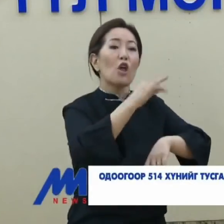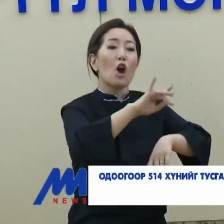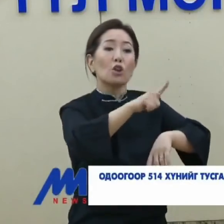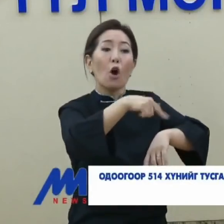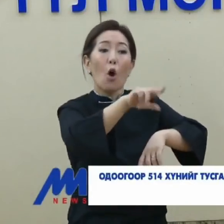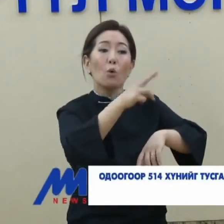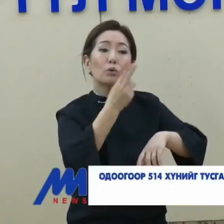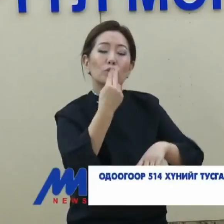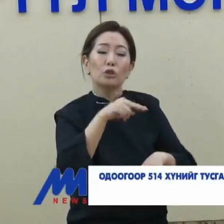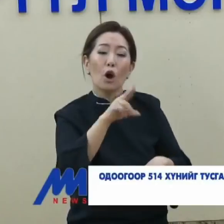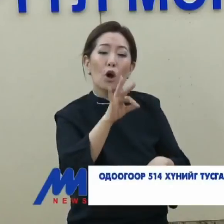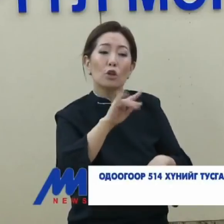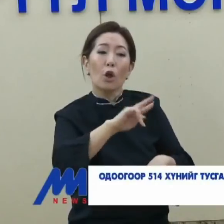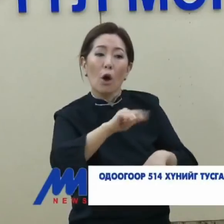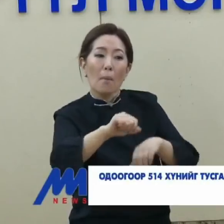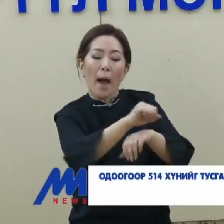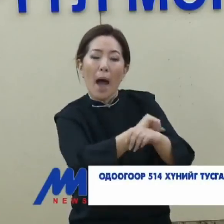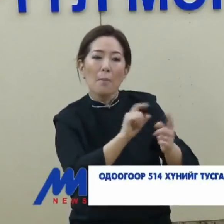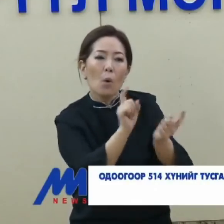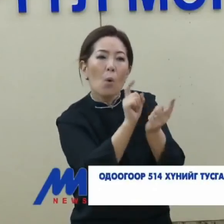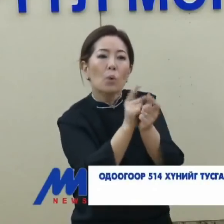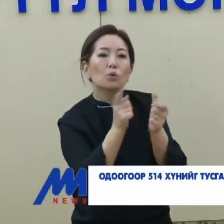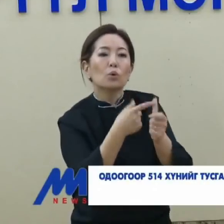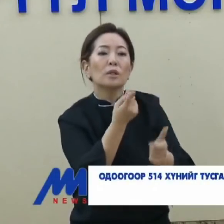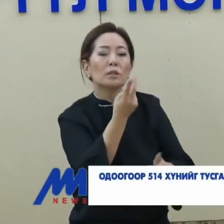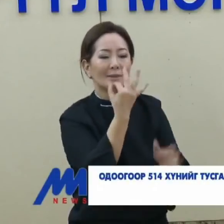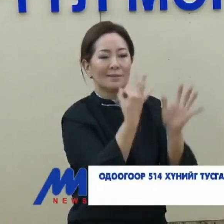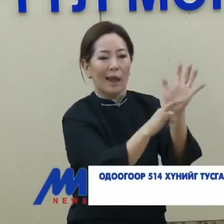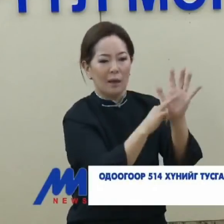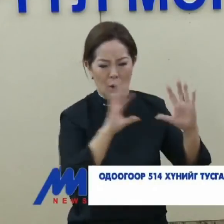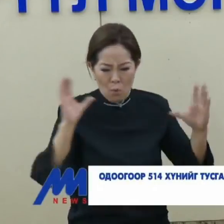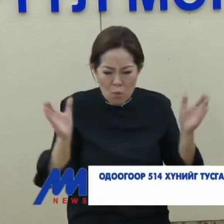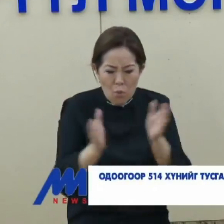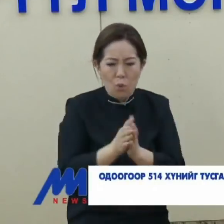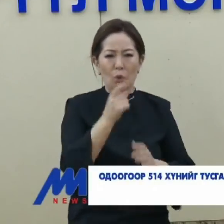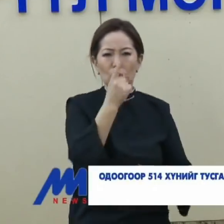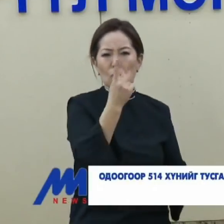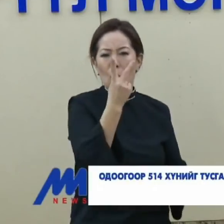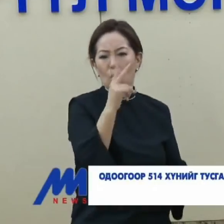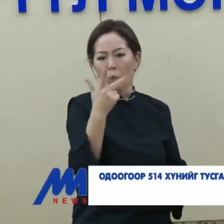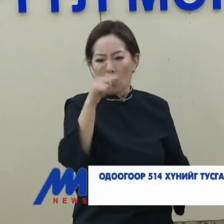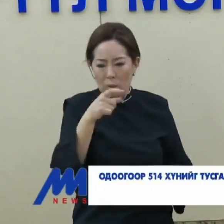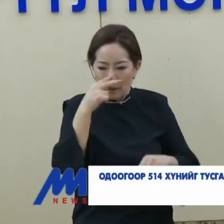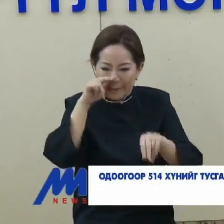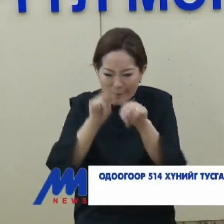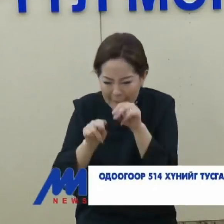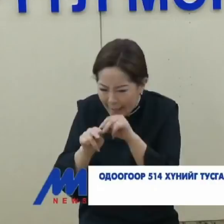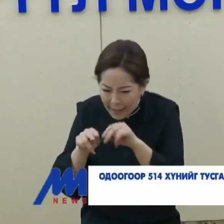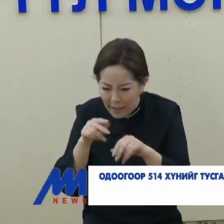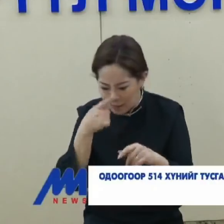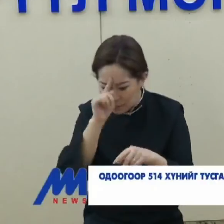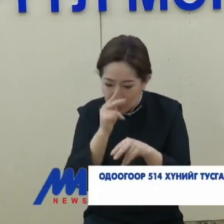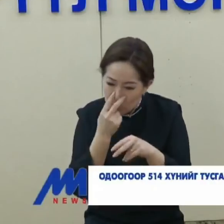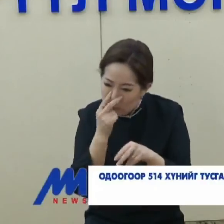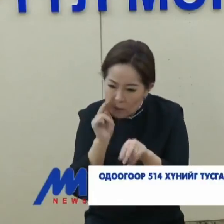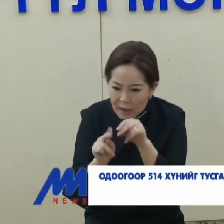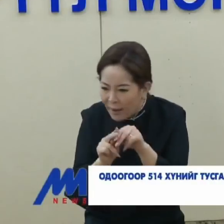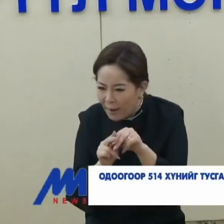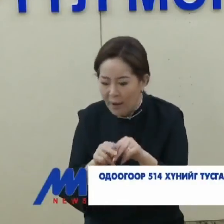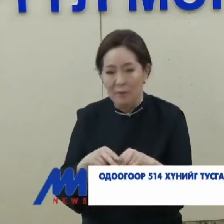123 хавдлыг илрүүлж тусгаарлах тандал судалгаа шинжилгээ эмчийн үйлчлэг хийх ажлыг зохион байгуулж